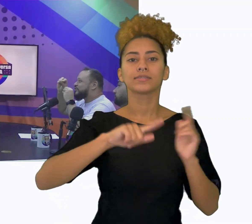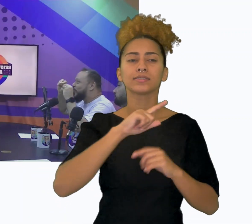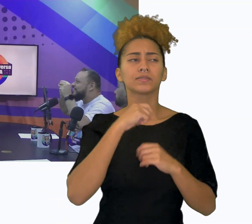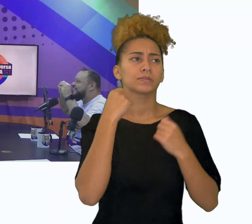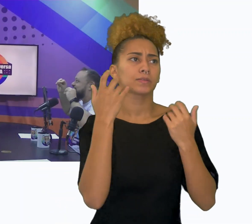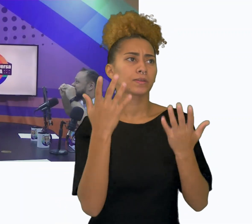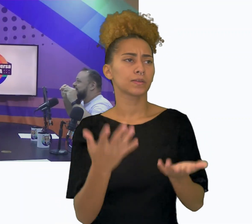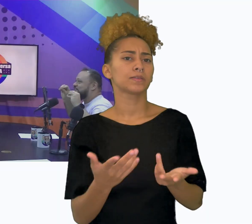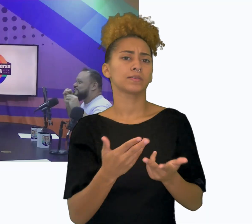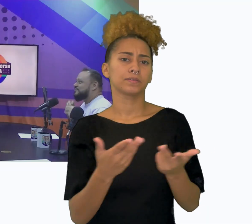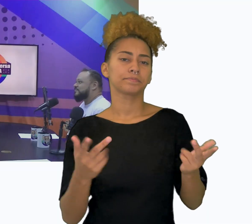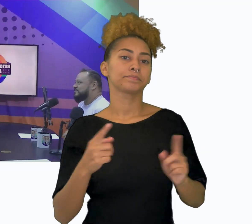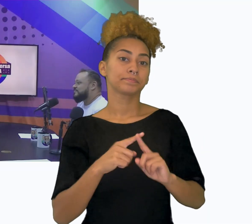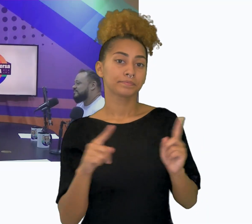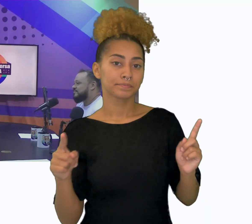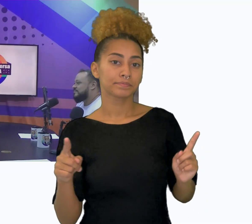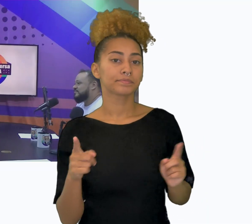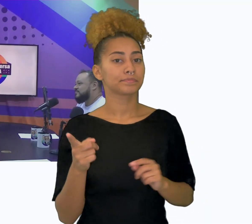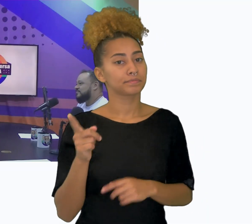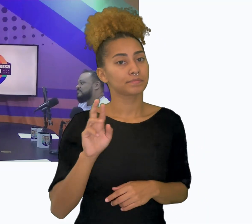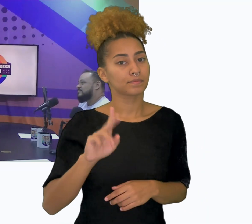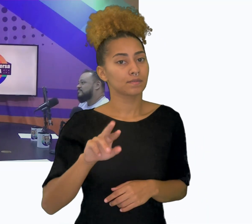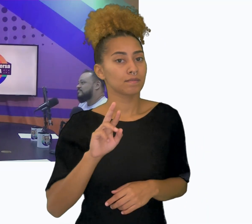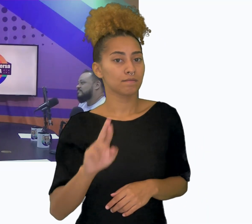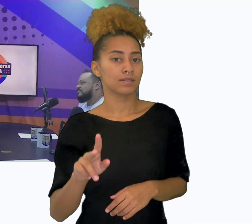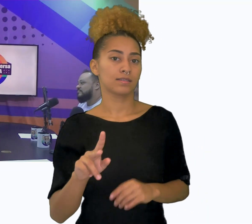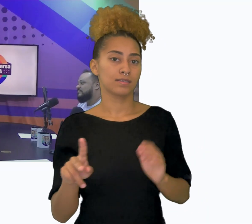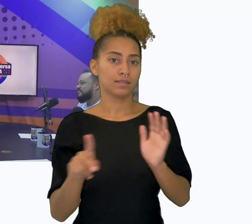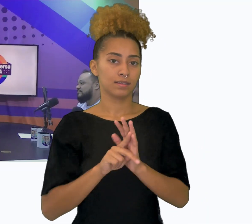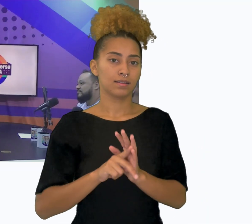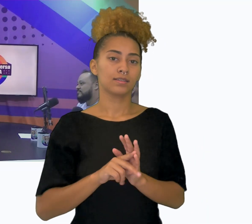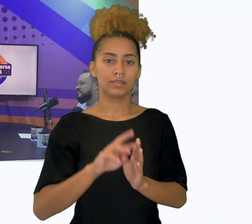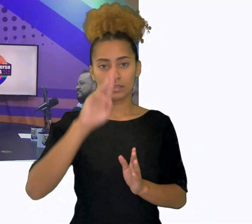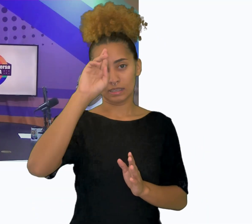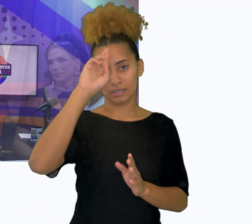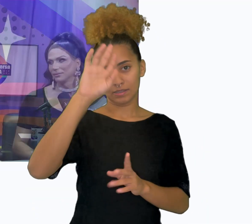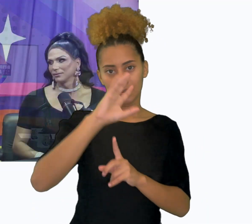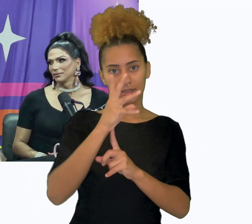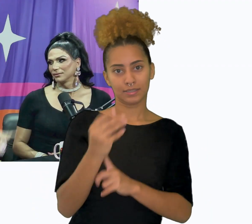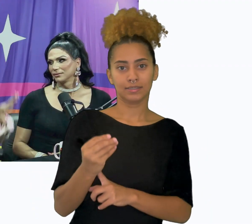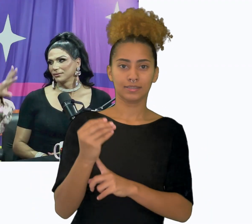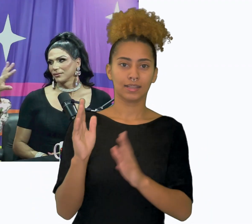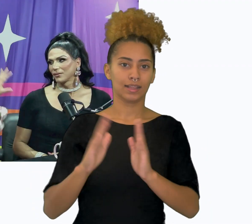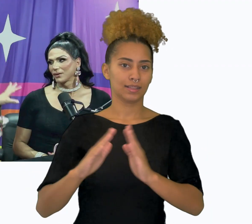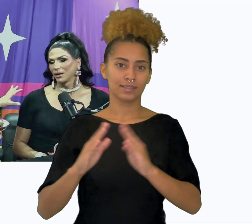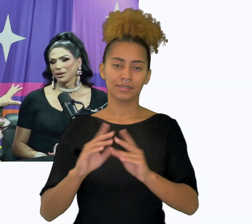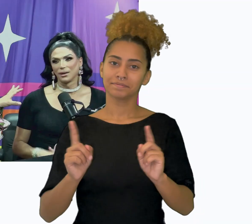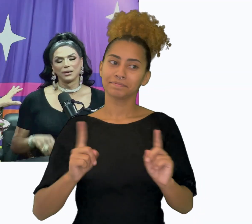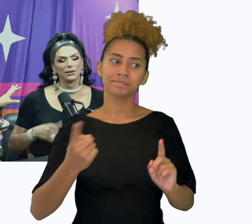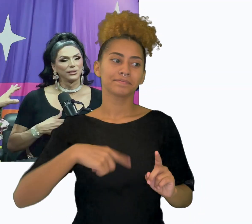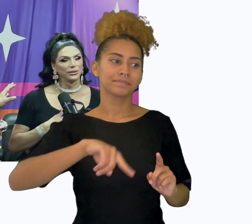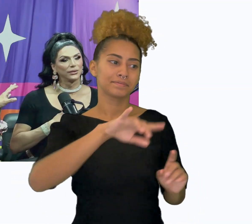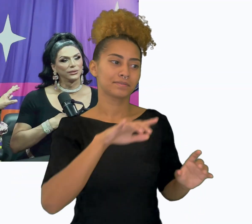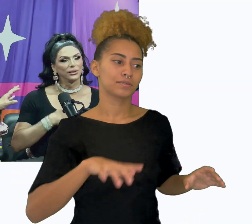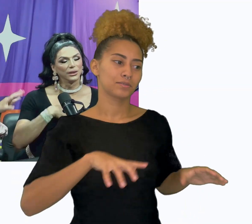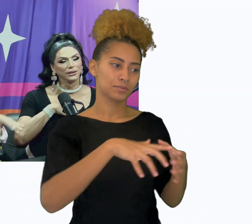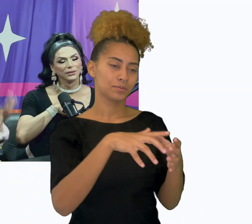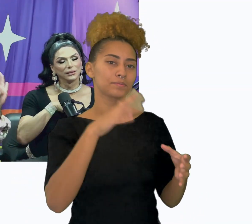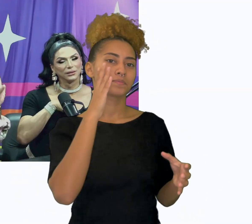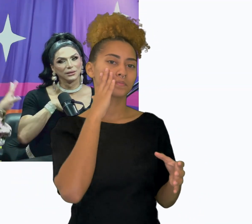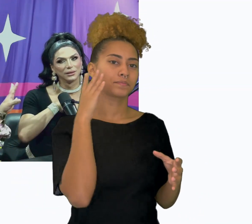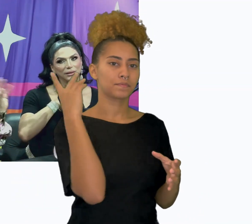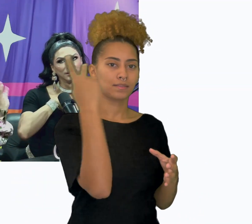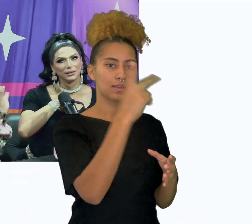uma historinha e tal. mas porém, ali não era uma coisa da direção artística da casa. Ali era Do do grupo. coletivo delas. É a